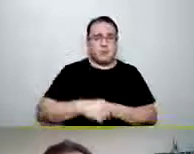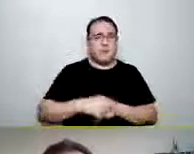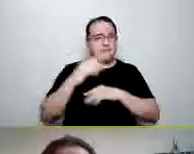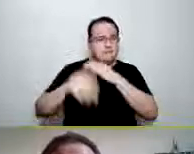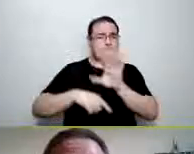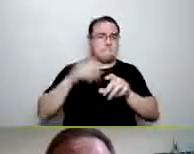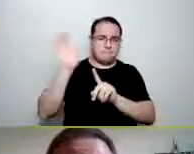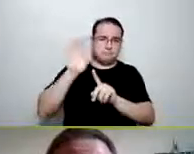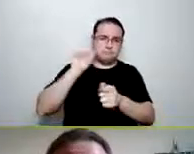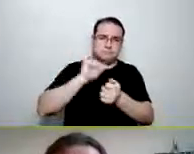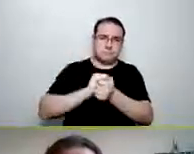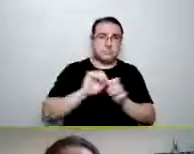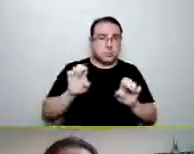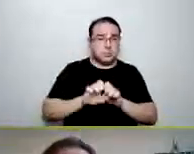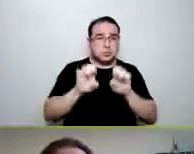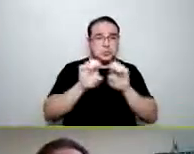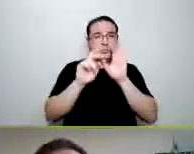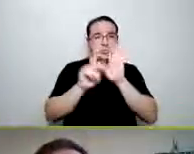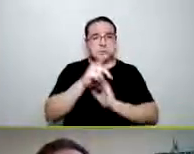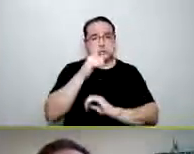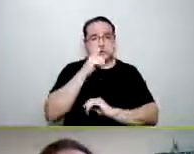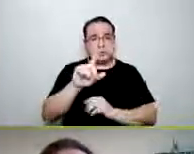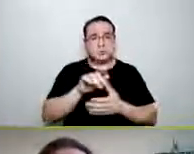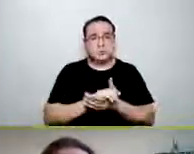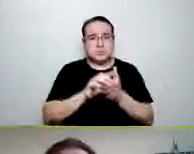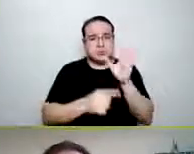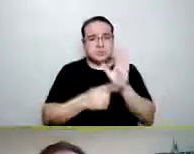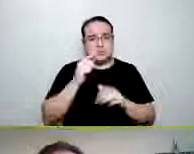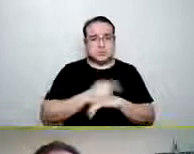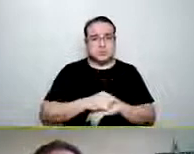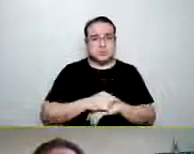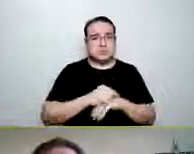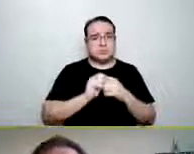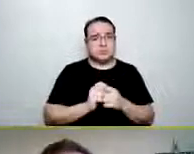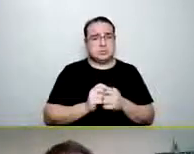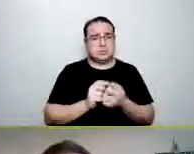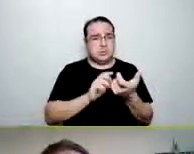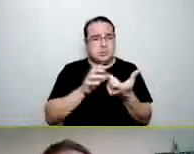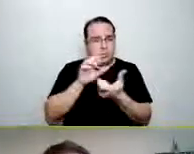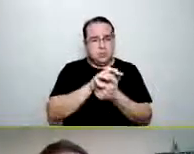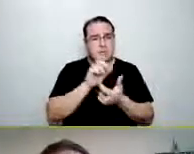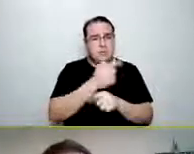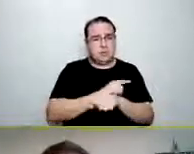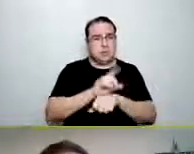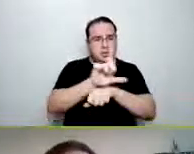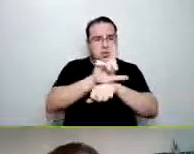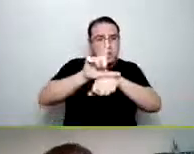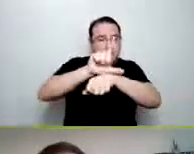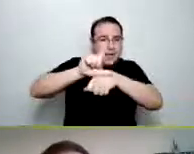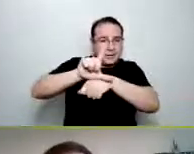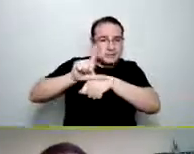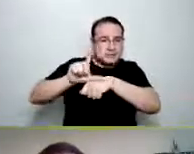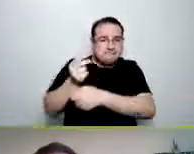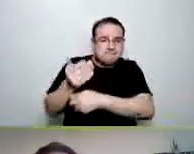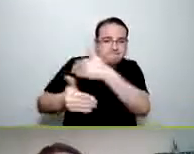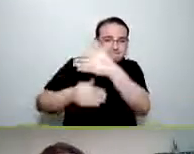consequências também na estrutura da língua, né? Primeiramente, o léxico não se desenvolve, né? Ou ele até encolhe, as pessoas não